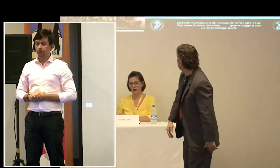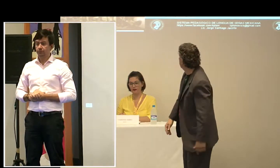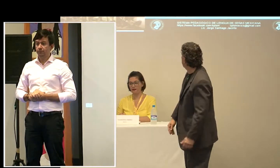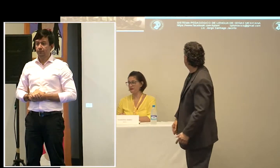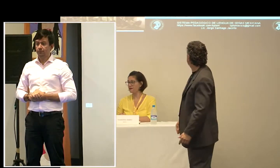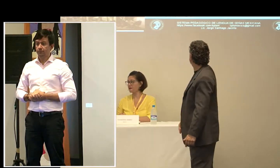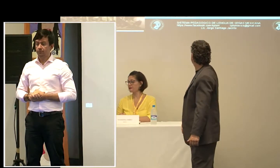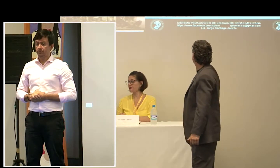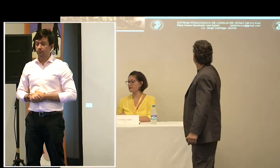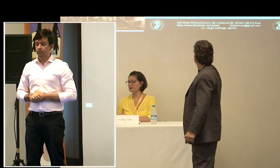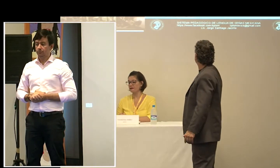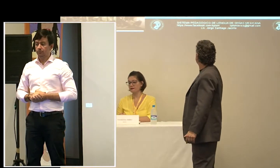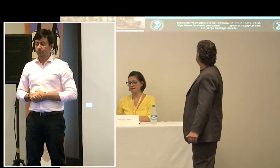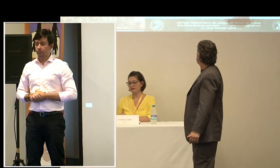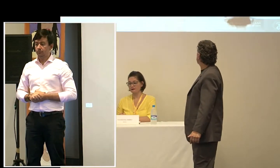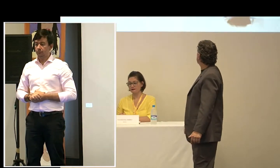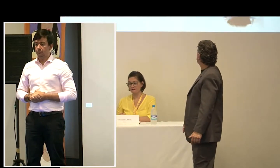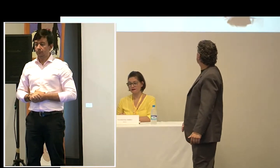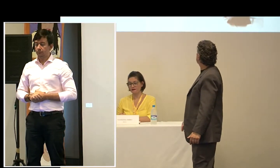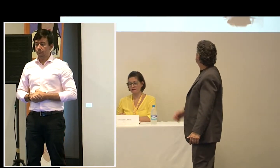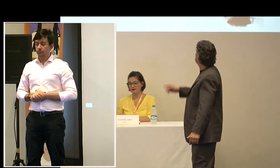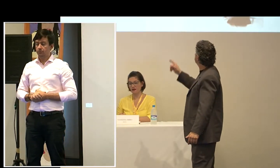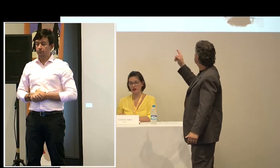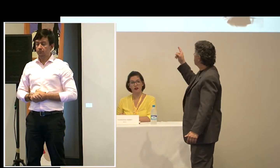Desculpa, o tempo já está adiantado.